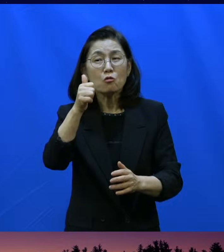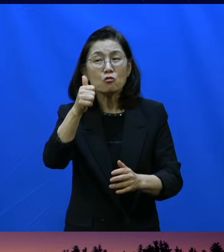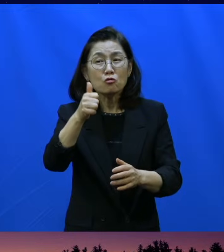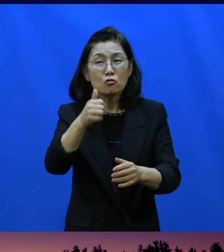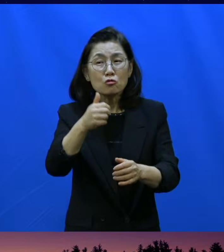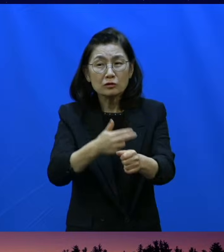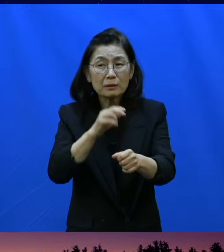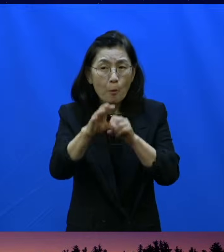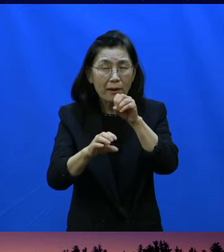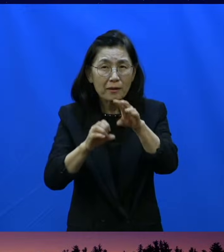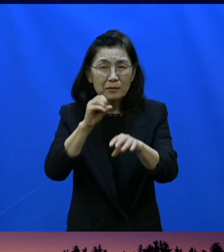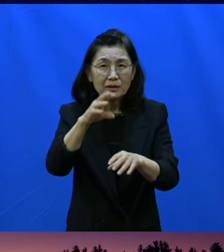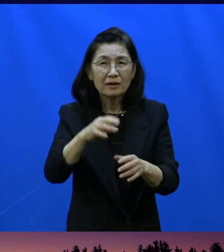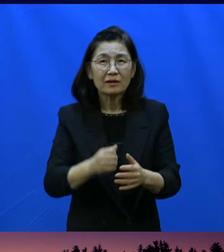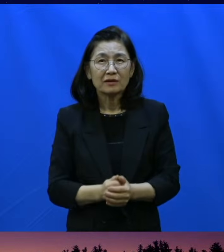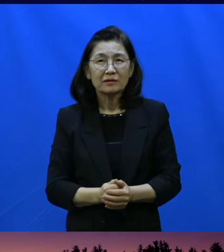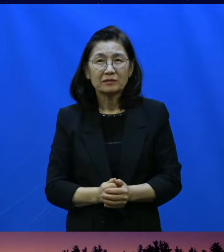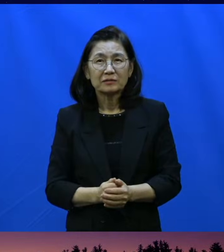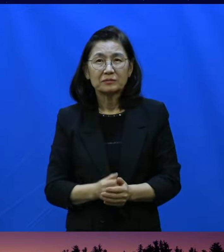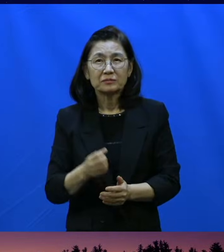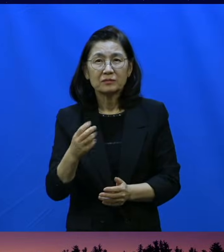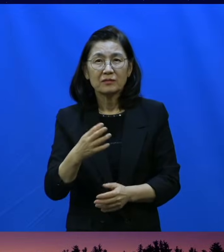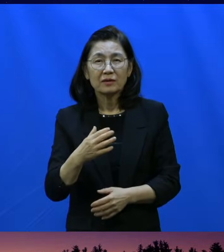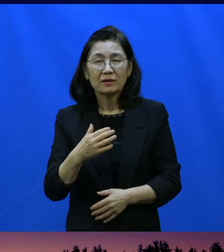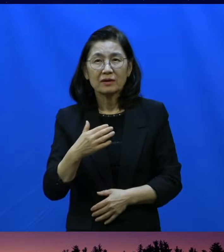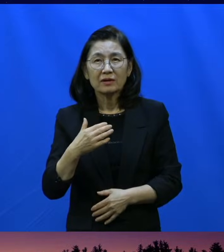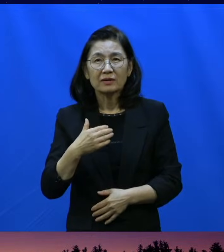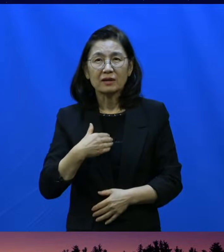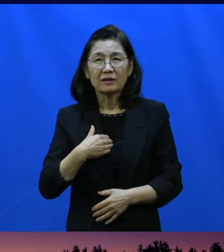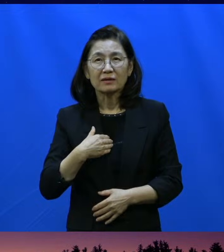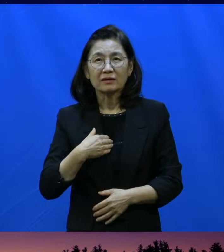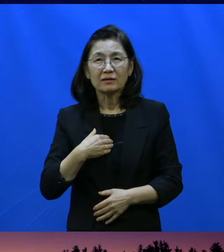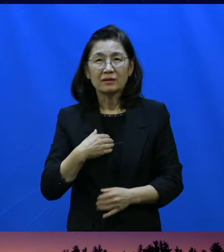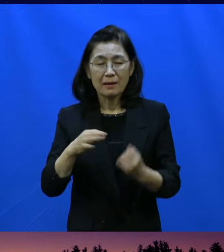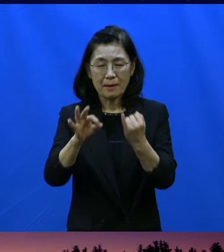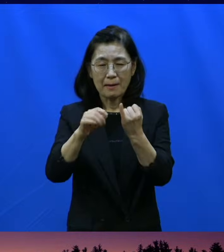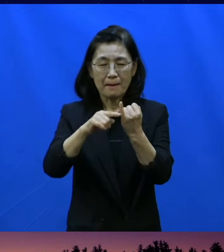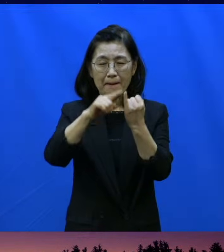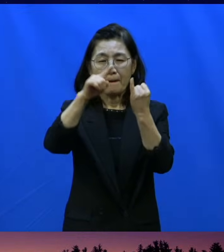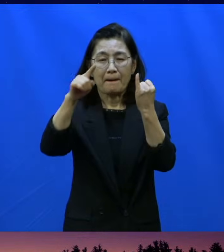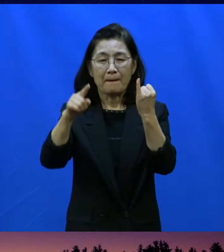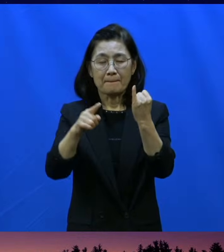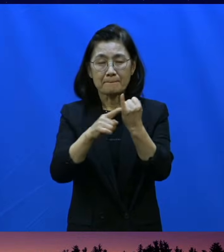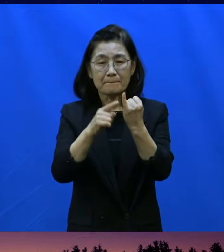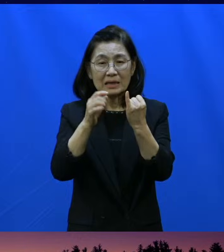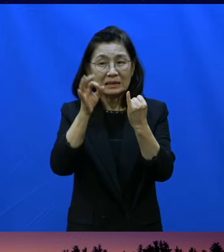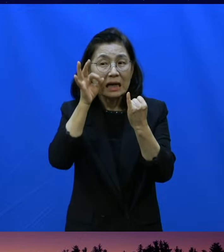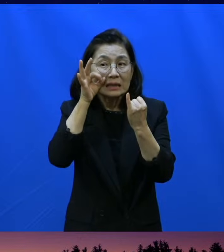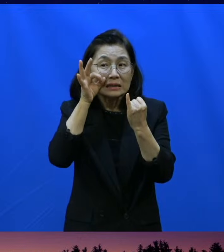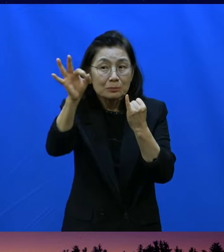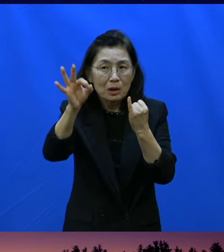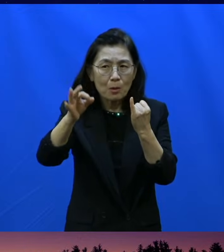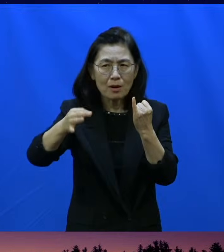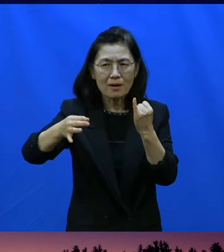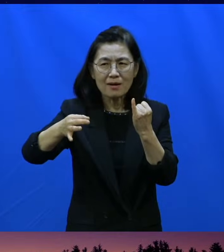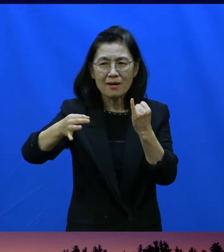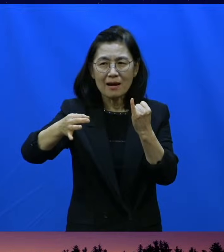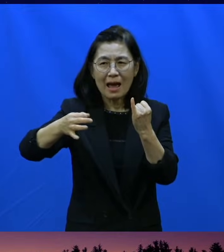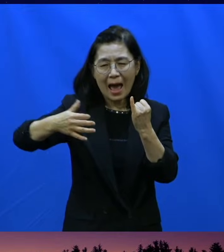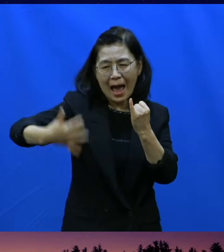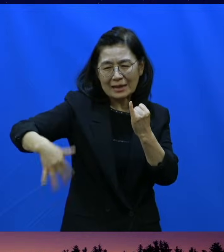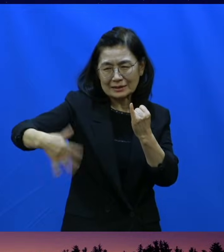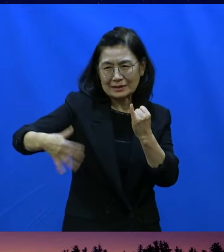다른 부분에 보면 이런 말을 하죠. 나는 만삭되지 못하여 난 자와 같아. 나는 만삭되지 못하여 난 자와 같아. 이